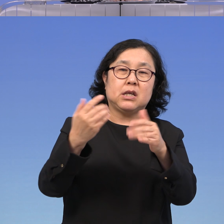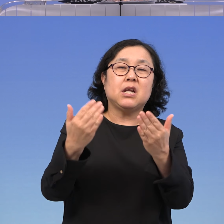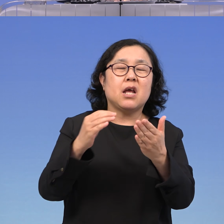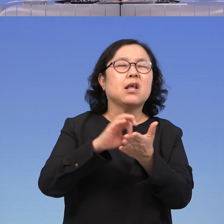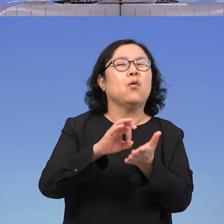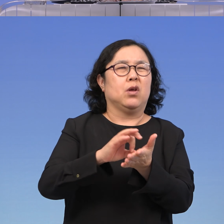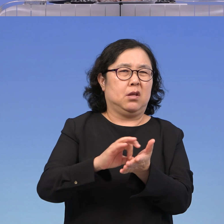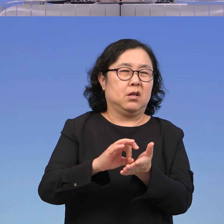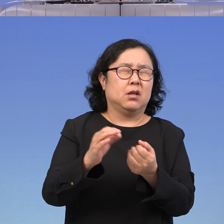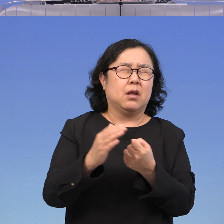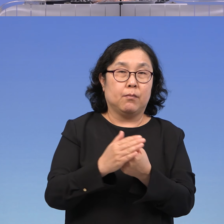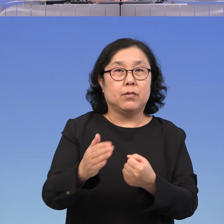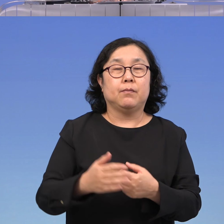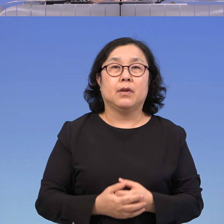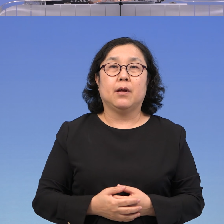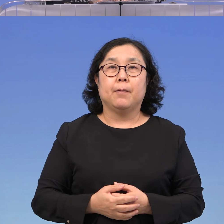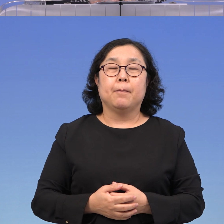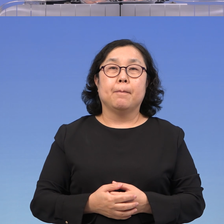아닙니까